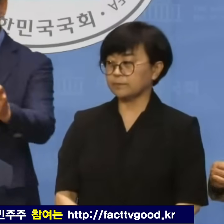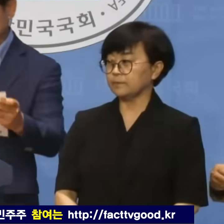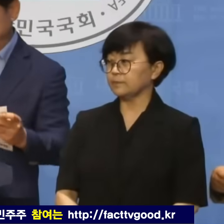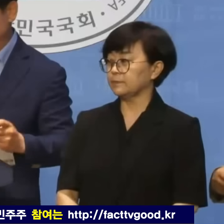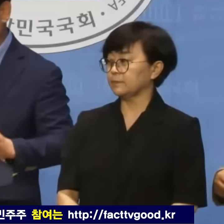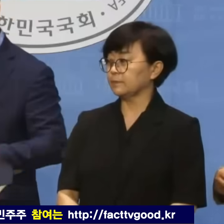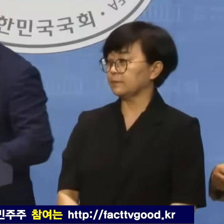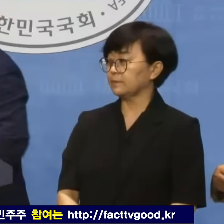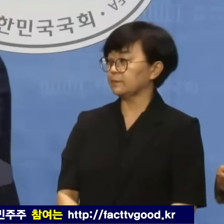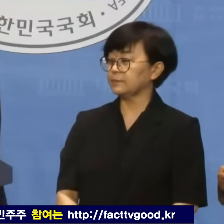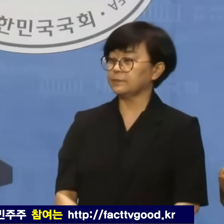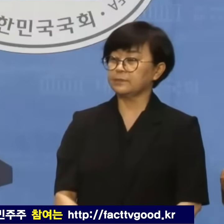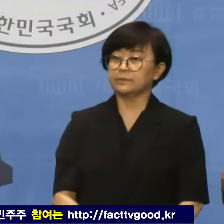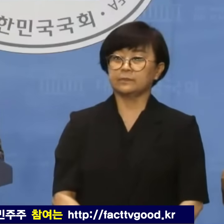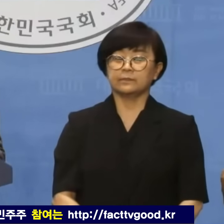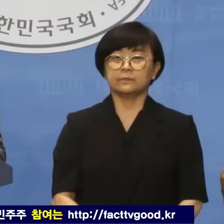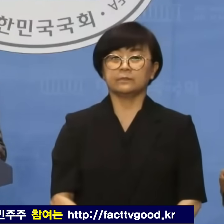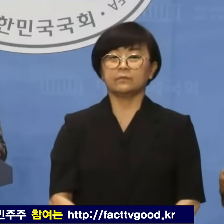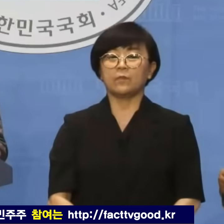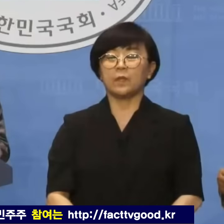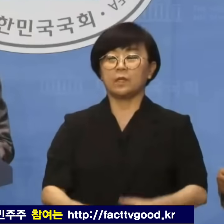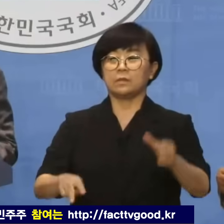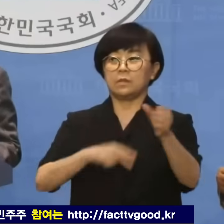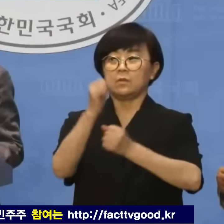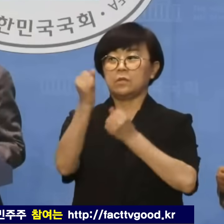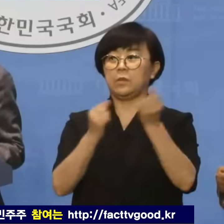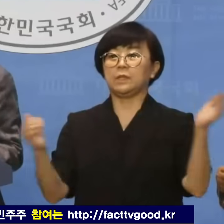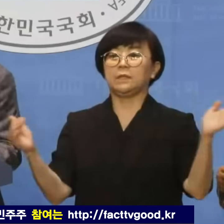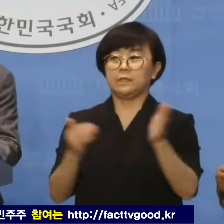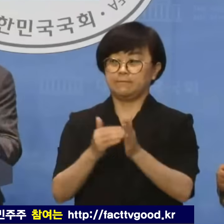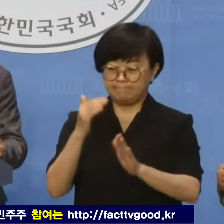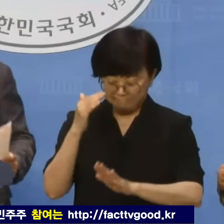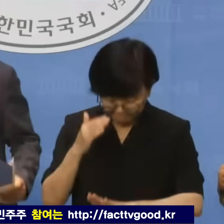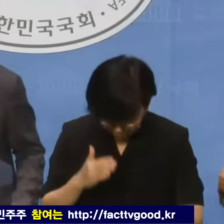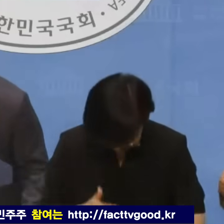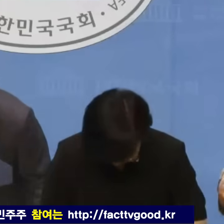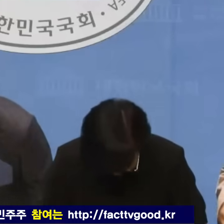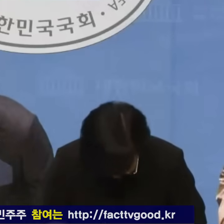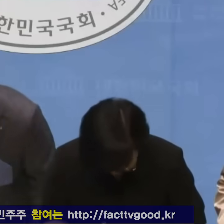네, 이것으로 기자회견 마치겠습니다. 고맙습니다.